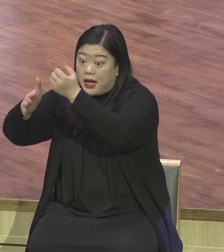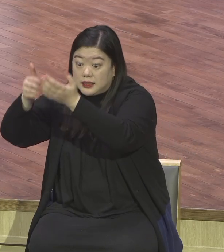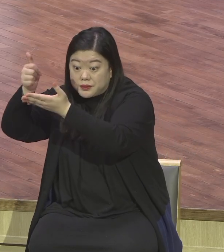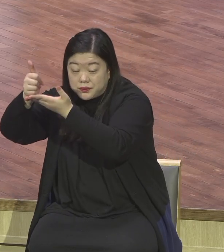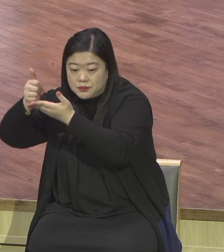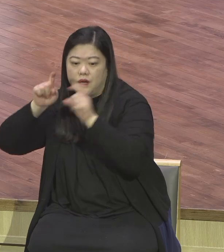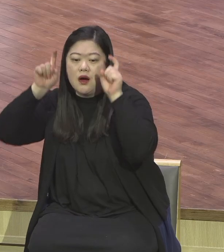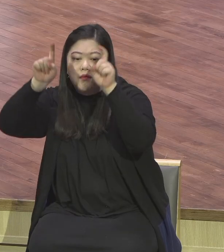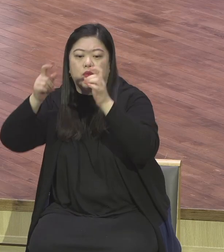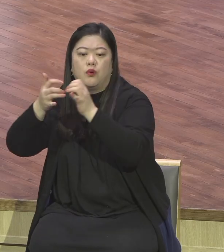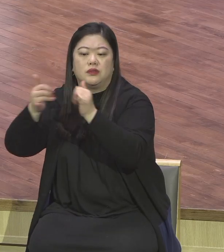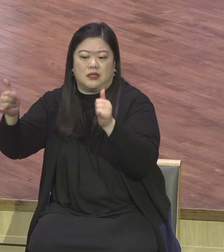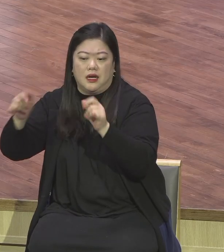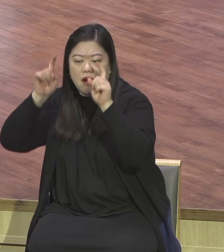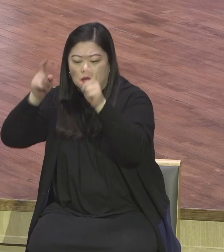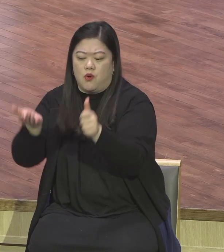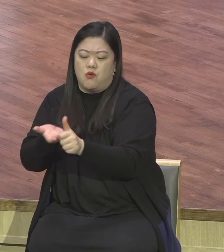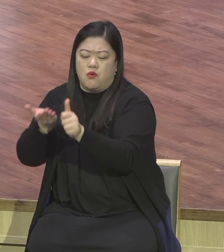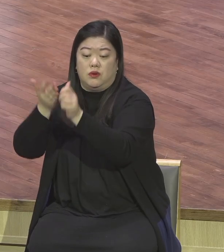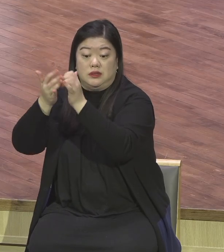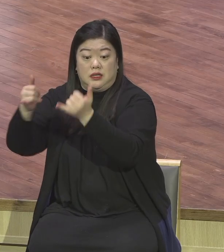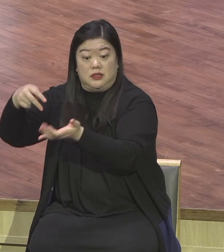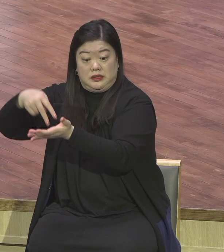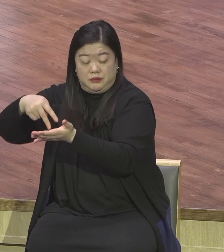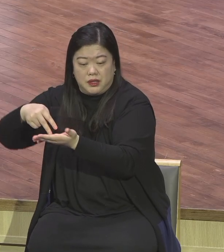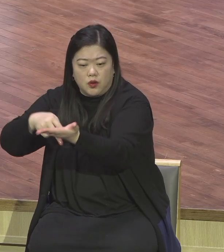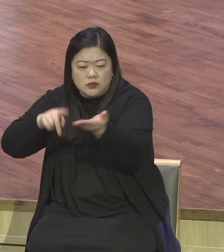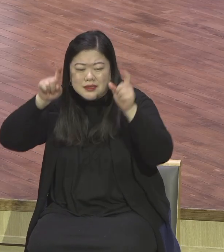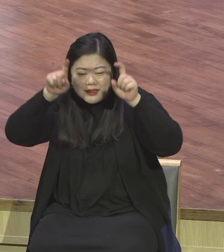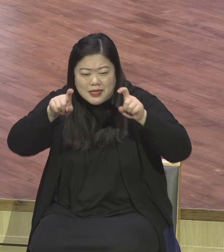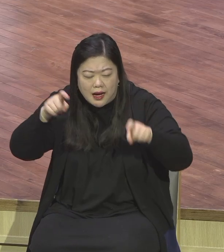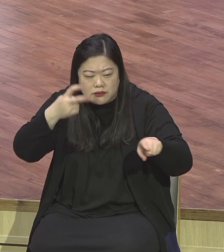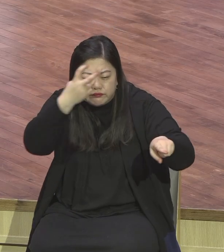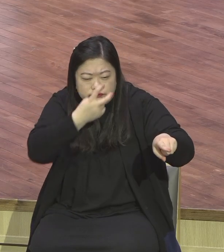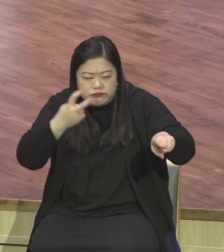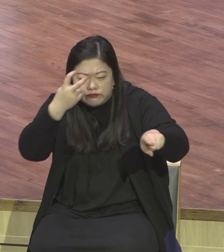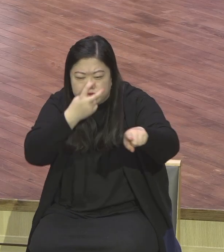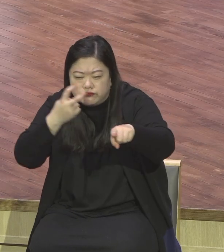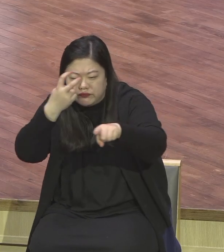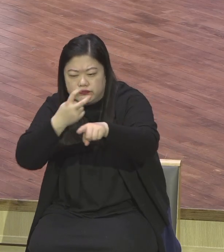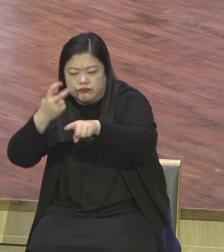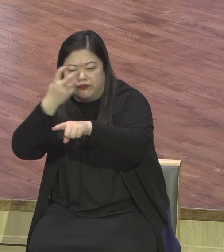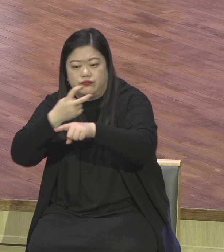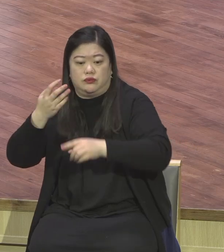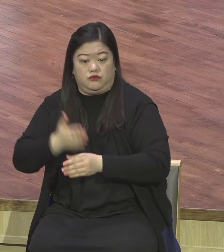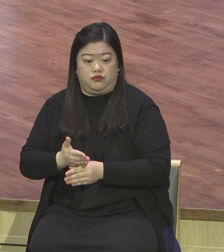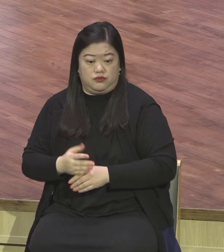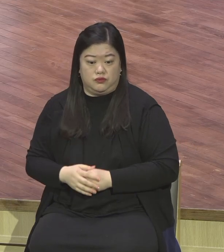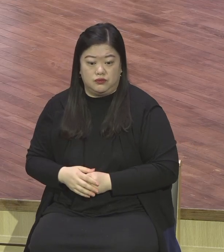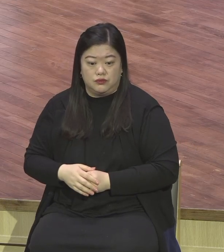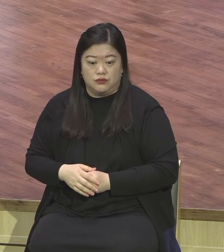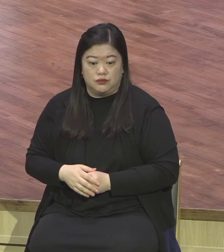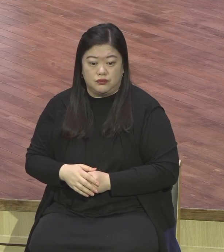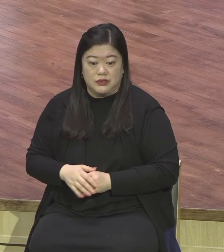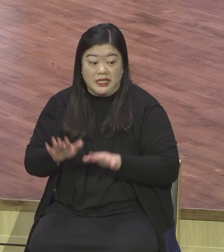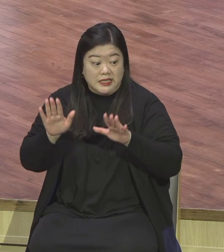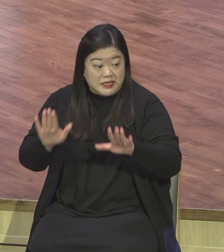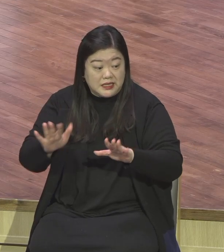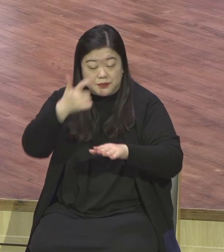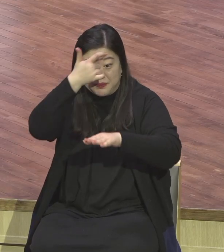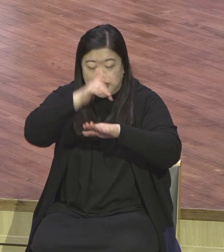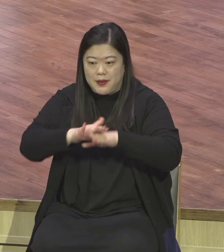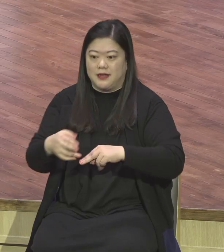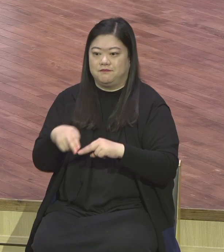양이에요 하나님의 양이라고 여러분이 예배를 들을 수 있다라는 것 하나님의 이름으로